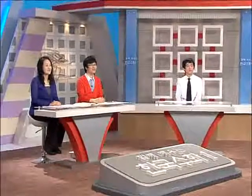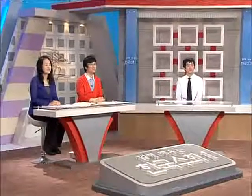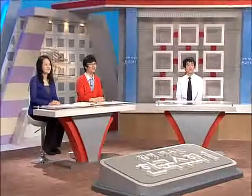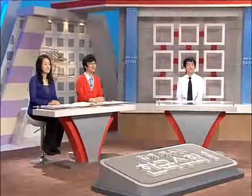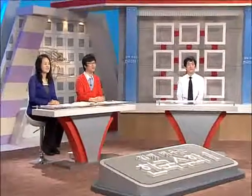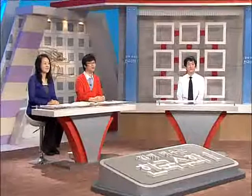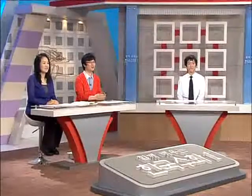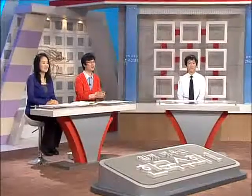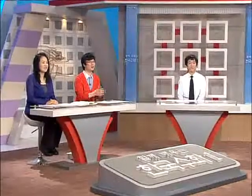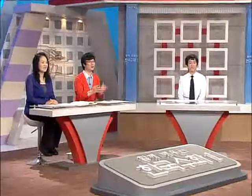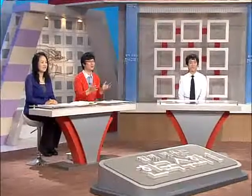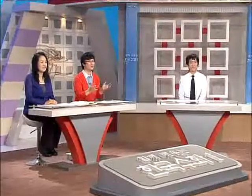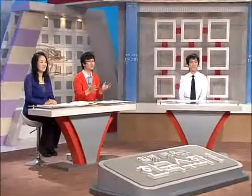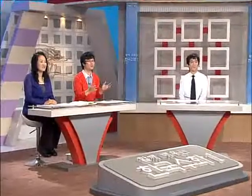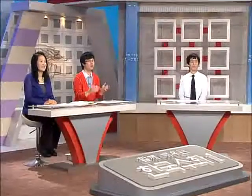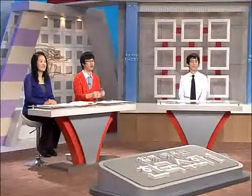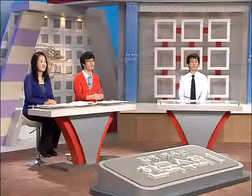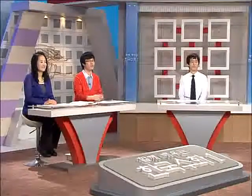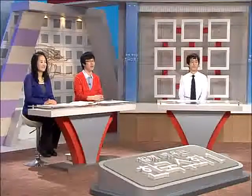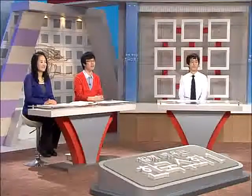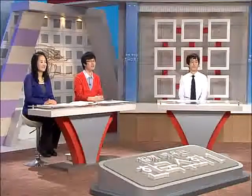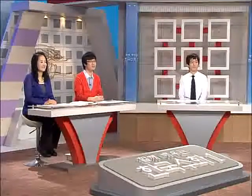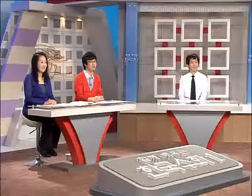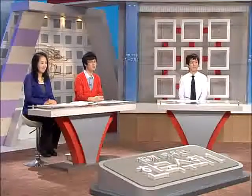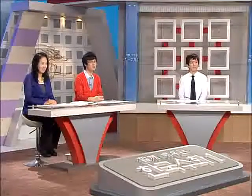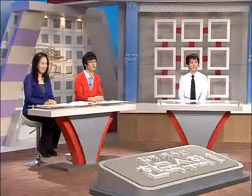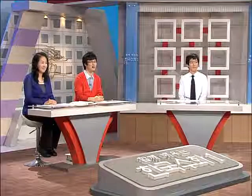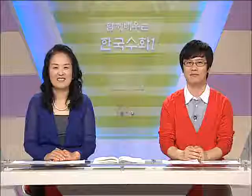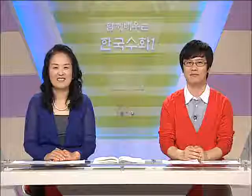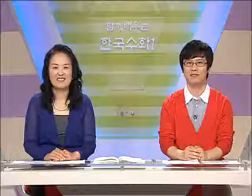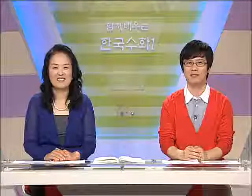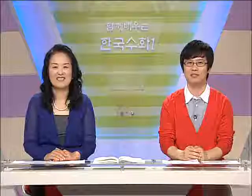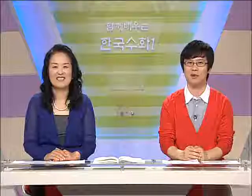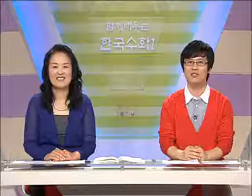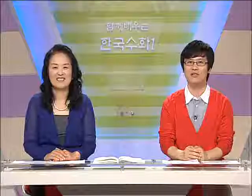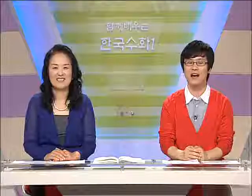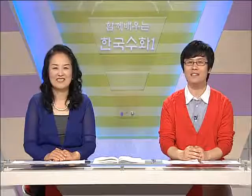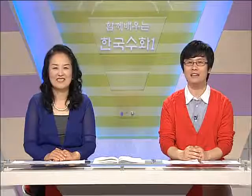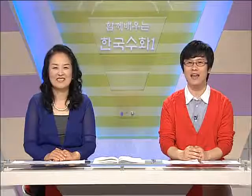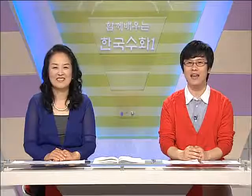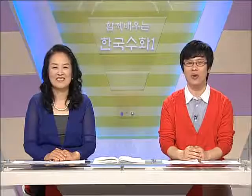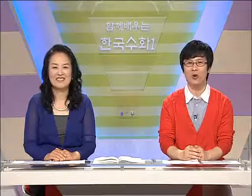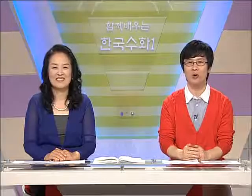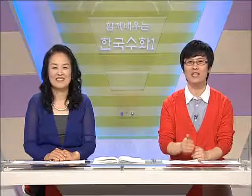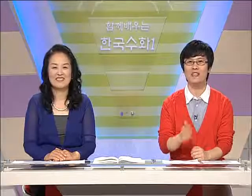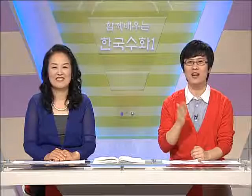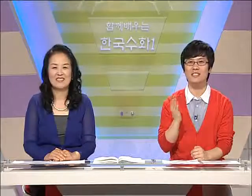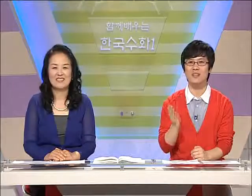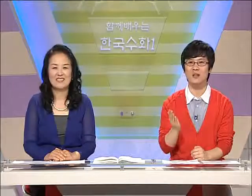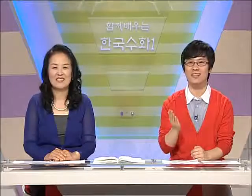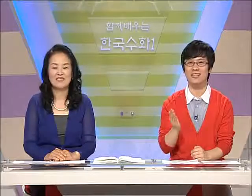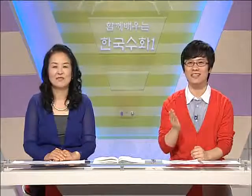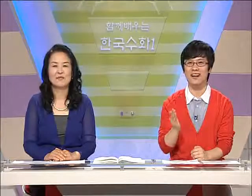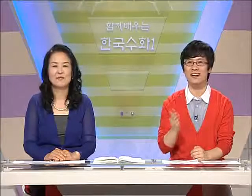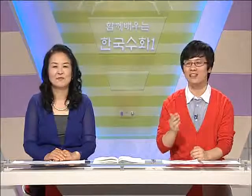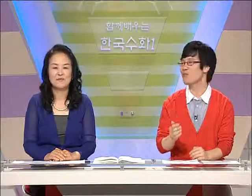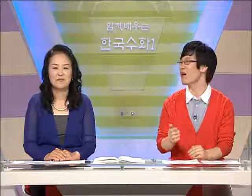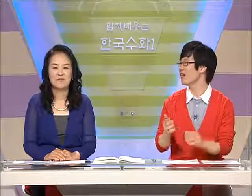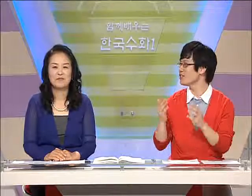한국수화를 통해 연습을 열심히 잘 해주신 모양입니다. 연습을 하실 때 혼자서 하시는 것이 아니라 옆에 있는